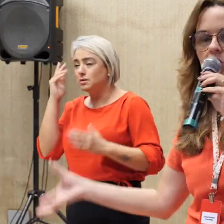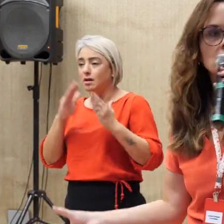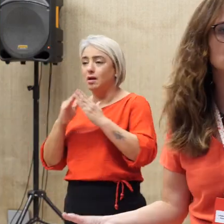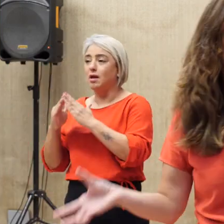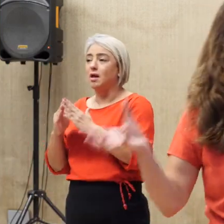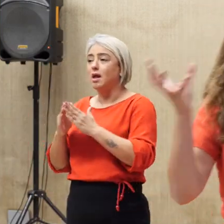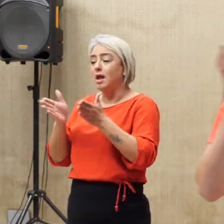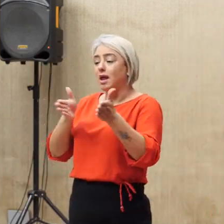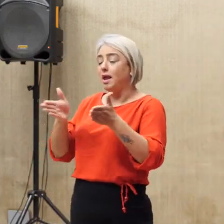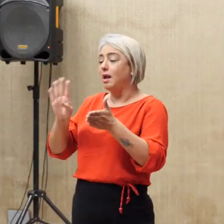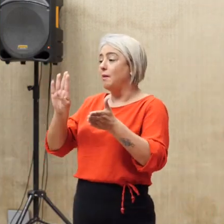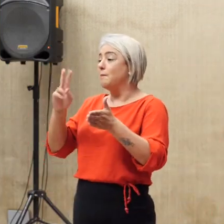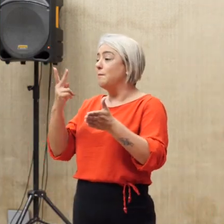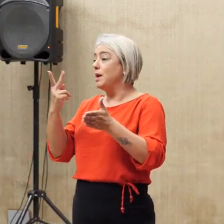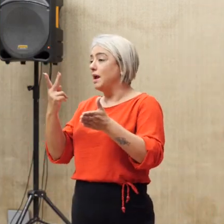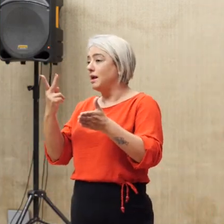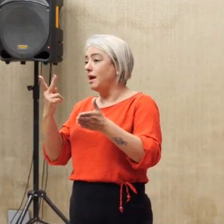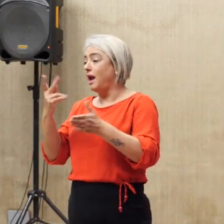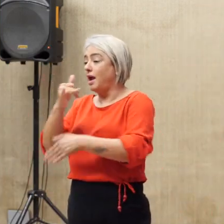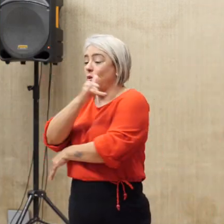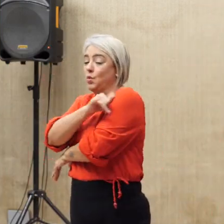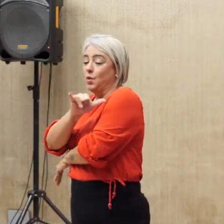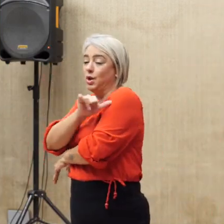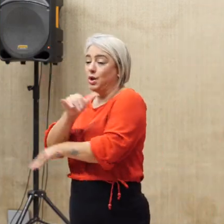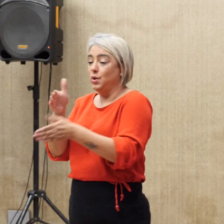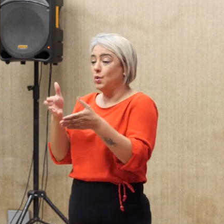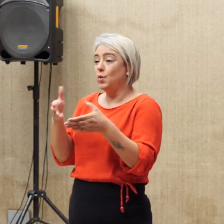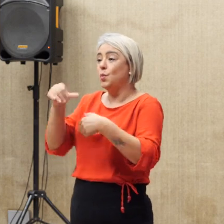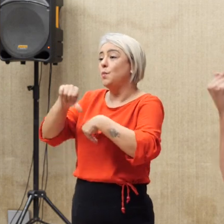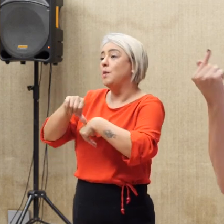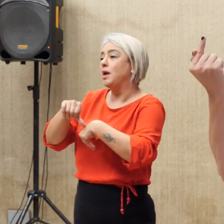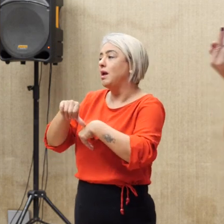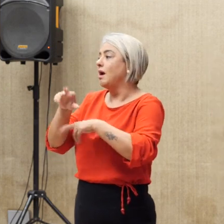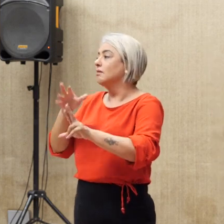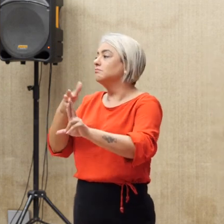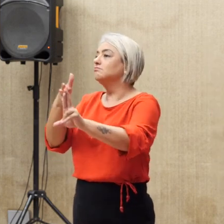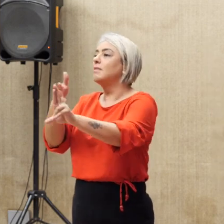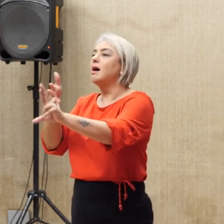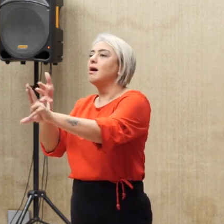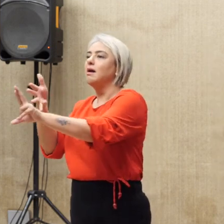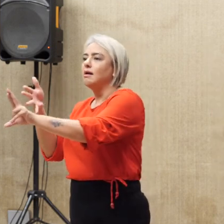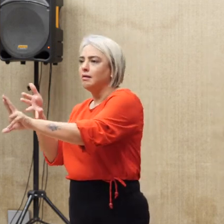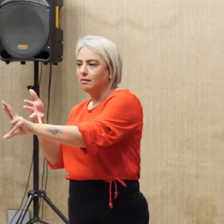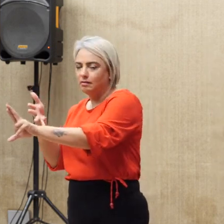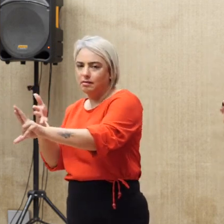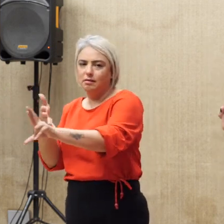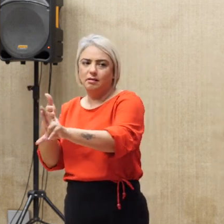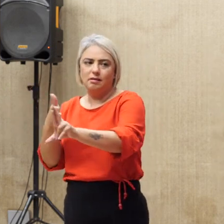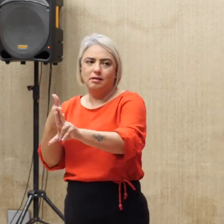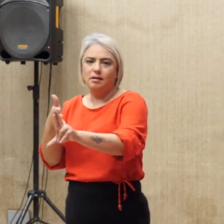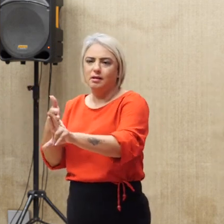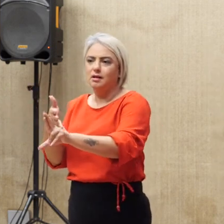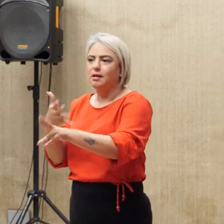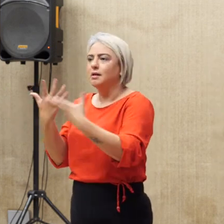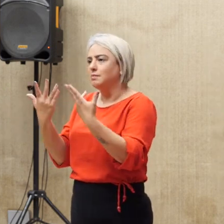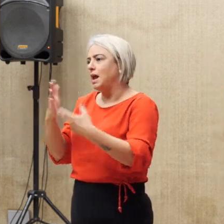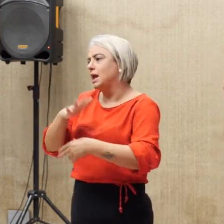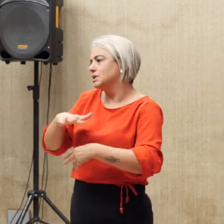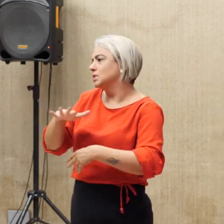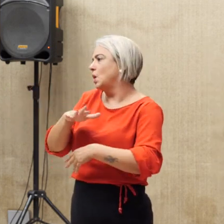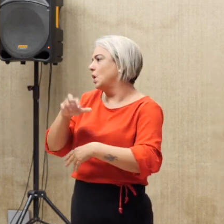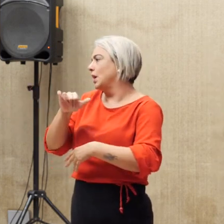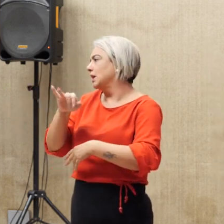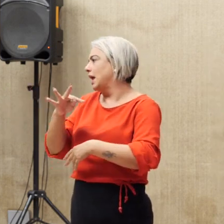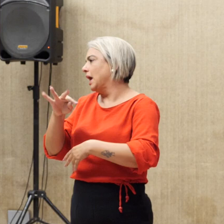Belo Horizonte e o Rio. É uma cidade que é uma referência, tá, ali para a Zona da Mata e para